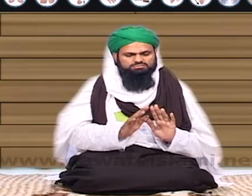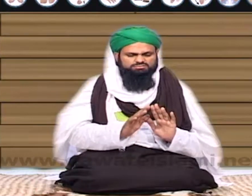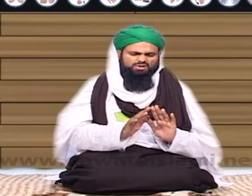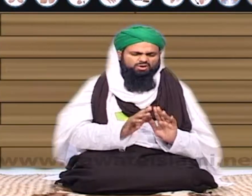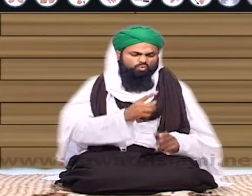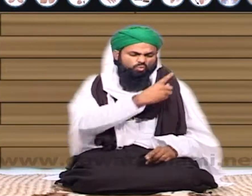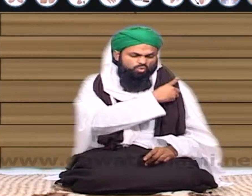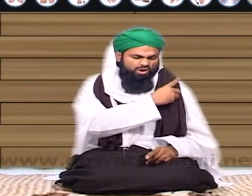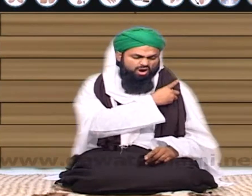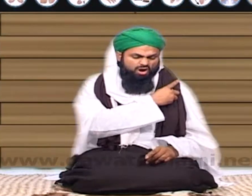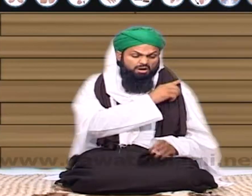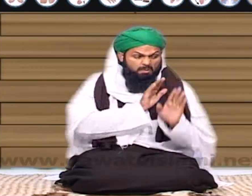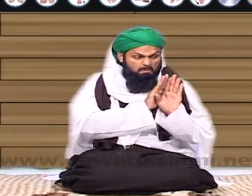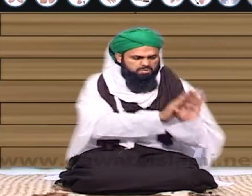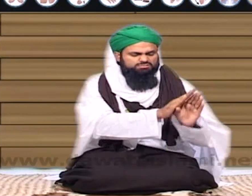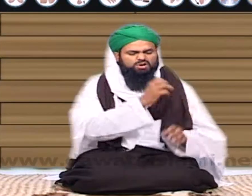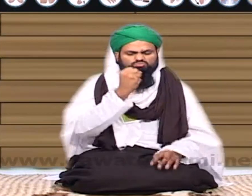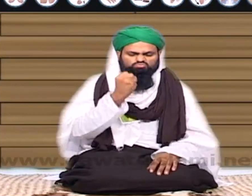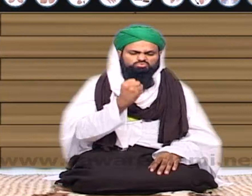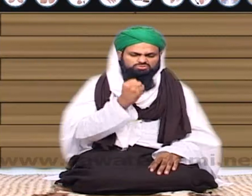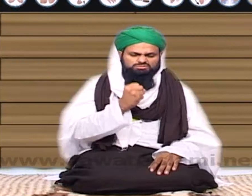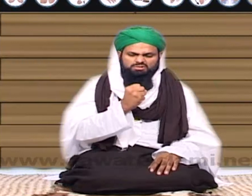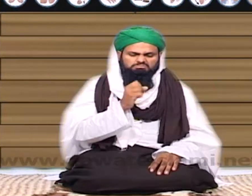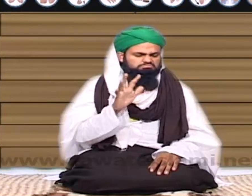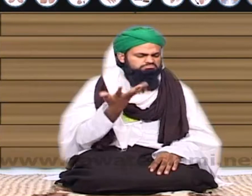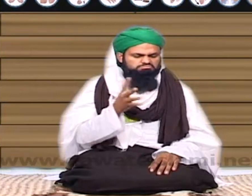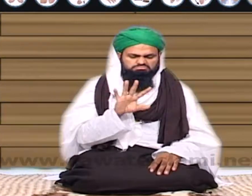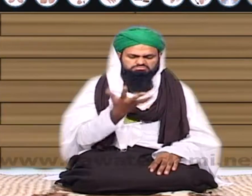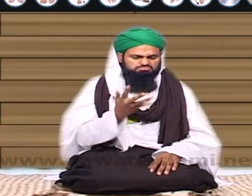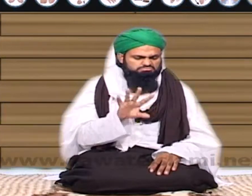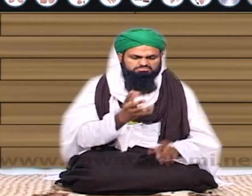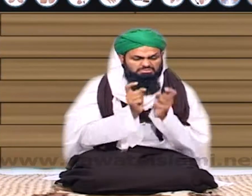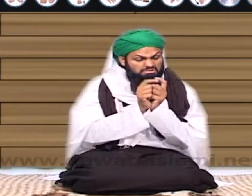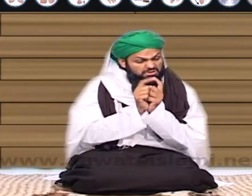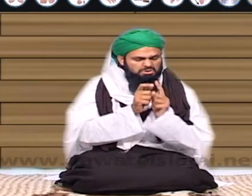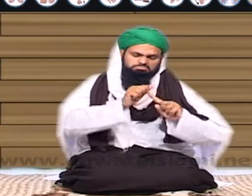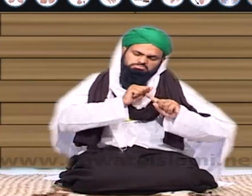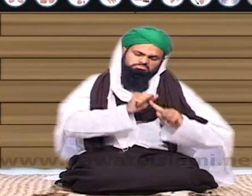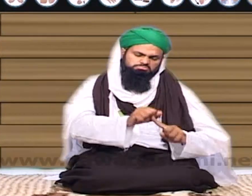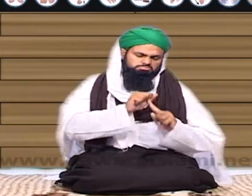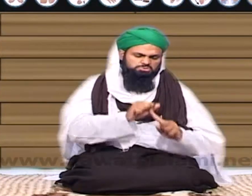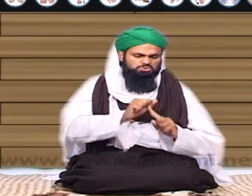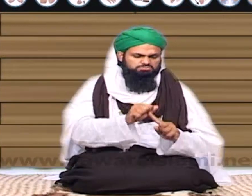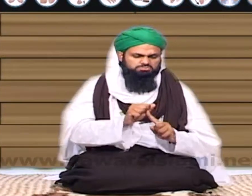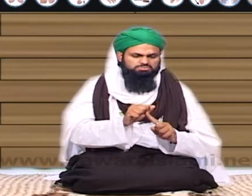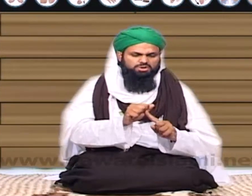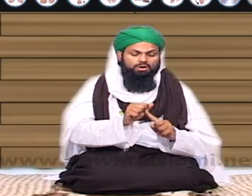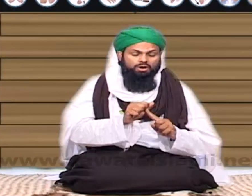کچھ، لیکن یہ ایسی لعنت ہے کہ اس سے کوئی بچتا نہیں. یہ عام دیکھا جاتا ہے. غیبت تو ہونی ہوگی اور